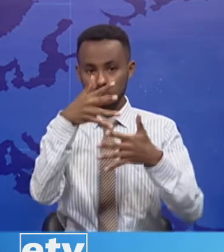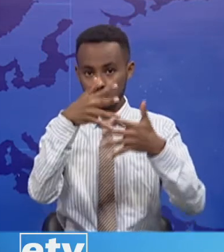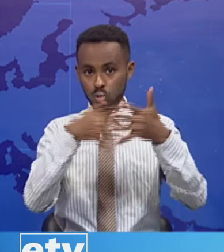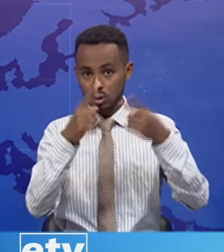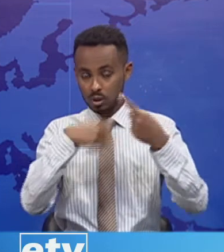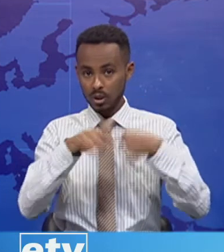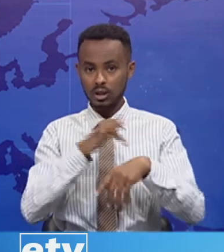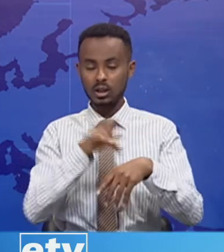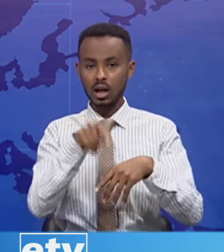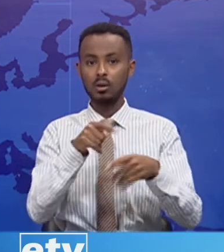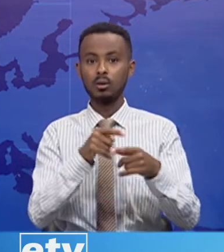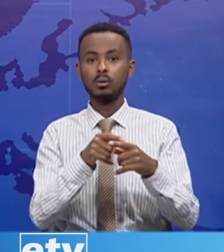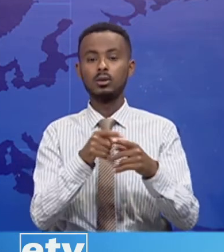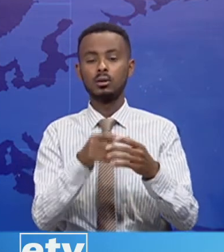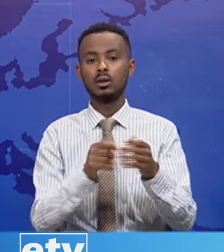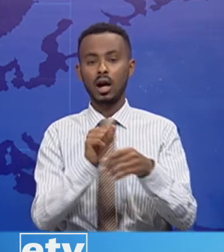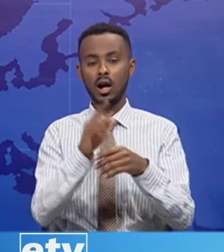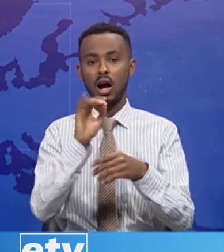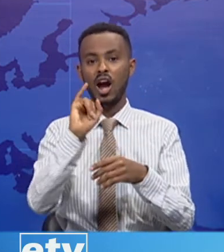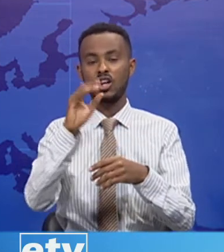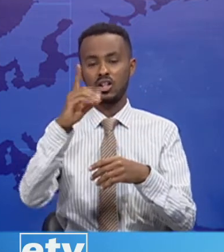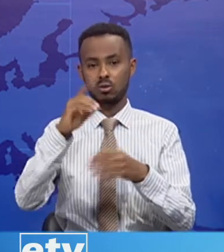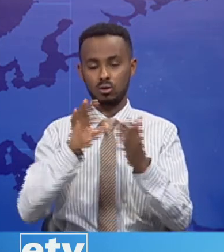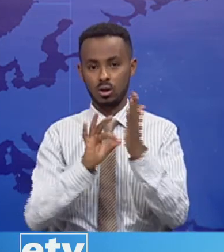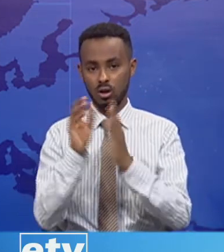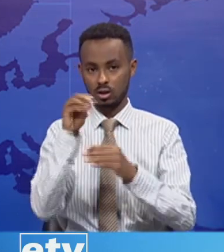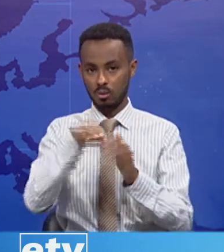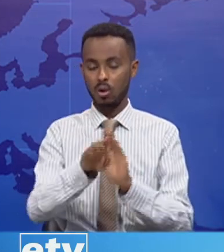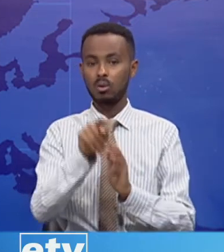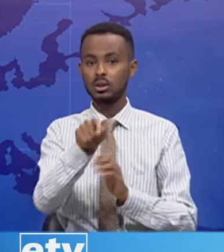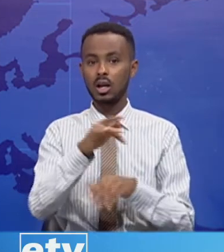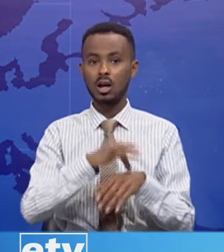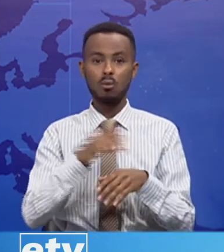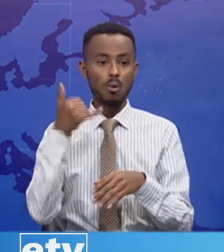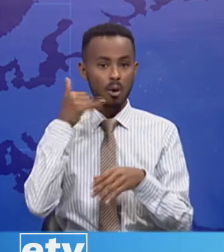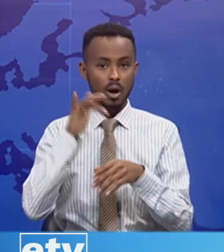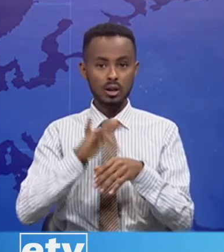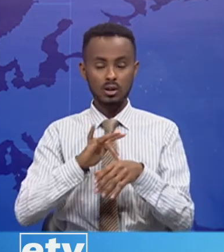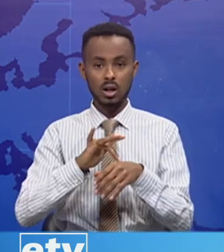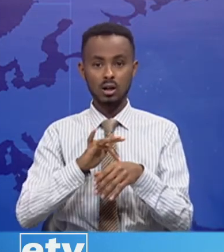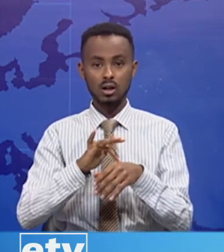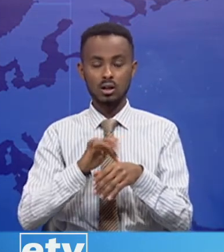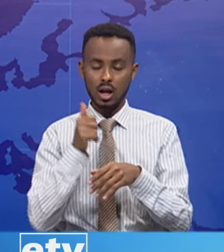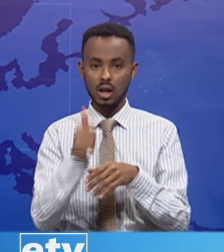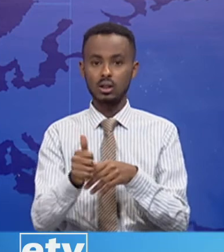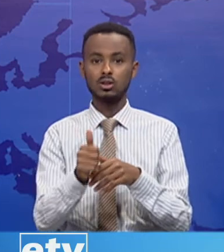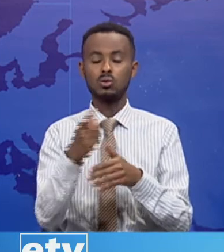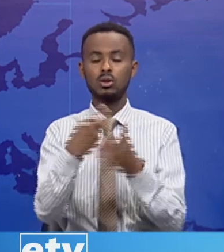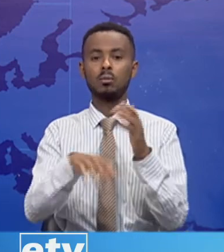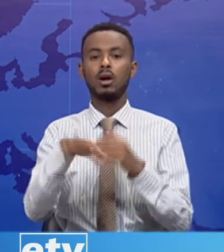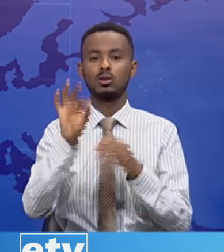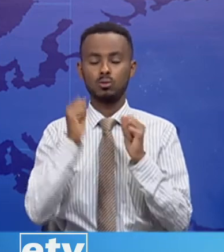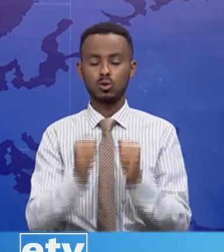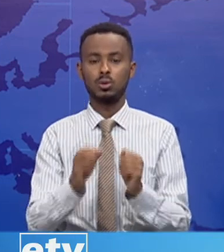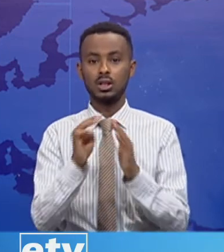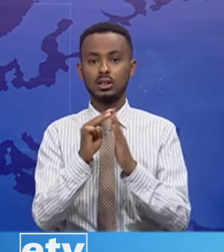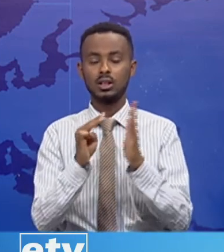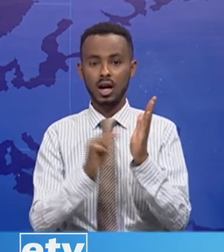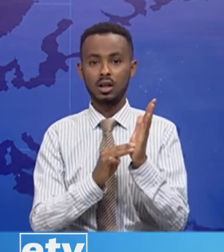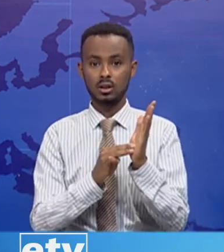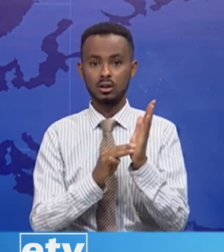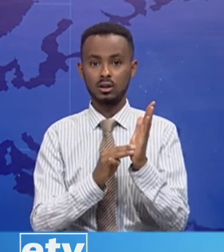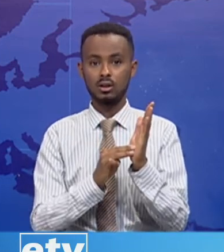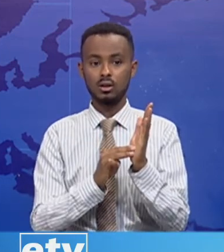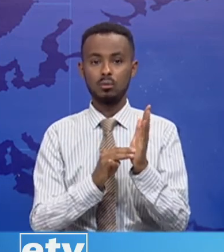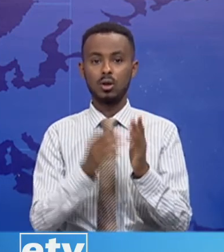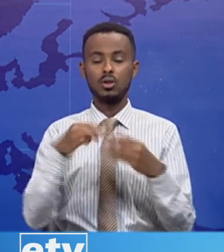ሲመጣ በዛ ፕላትፎርም ላይ አይዲያቸውን ያስገባሉ ማለት ነው። ያኔ በሞባይል ላይ የራሳቸውን ውጤት ማግኘት የሚችሉበት ስርዓት